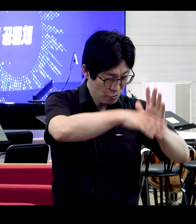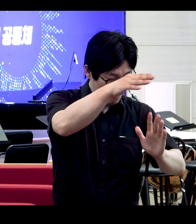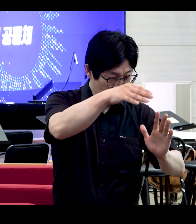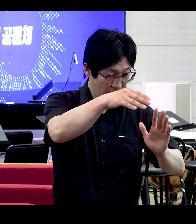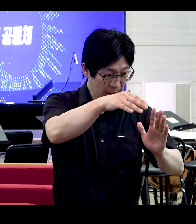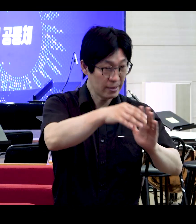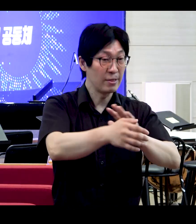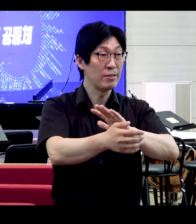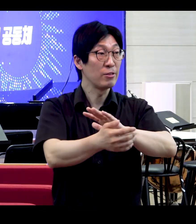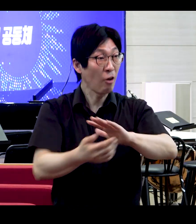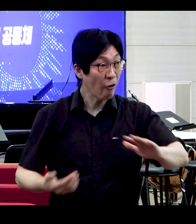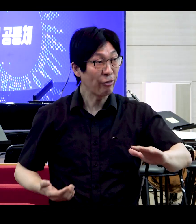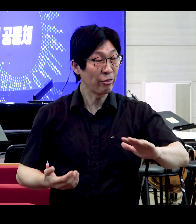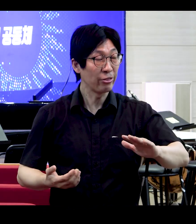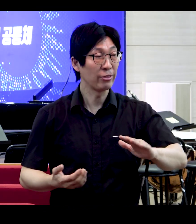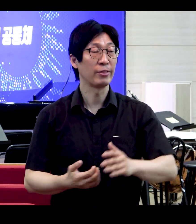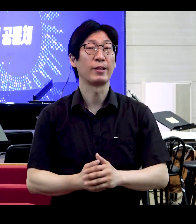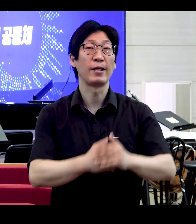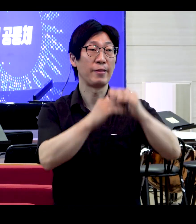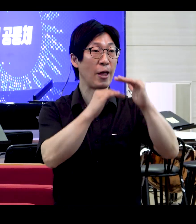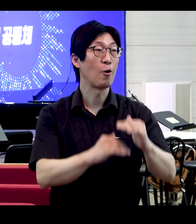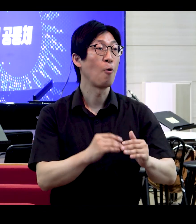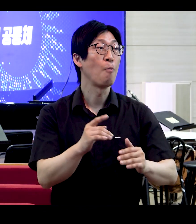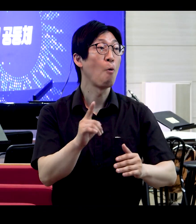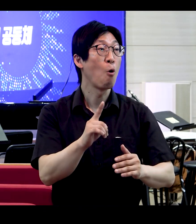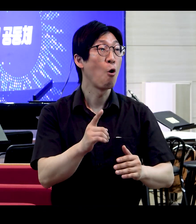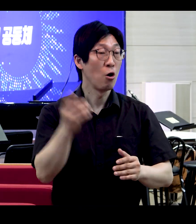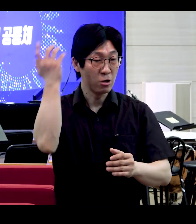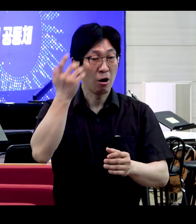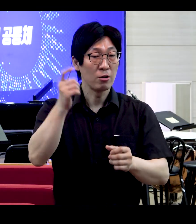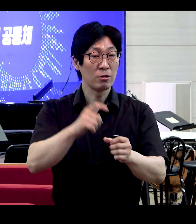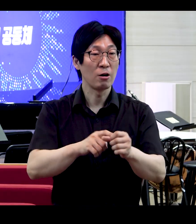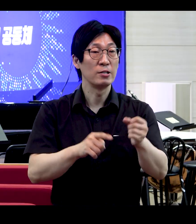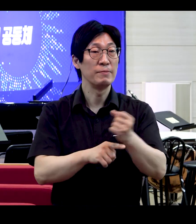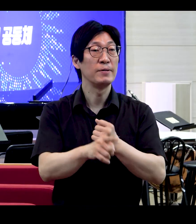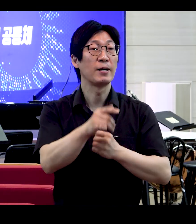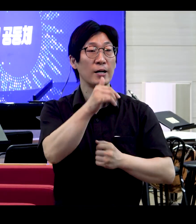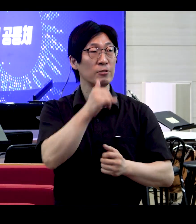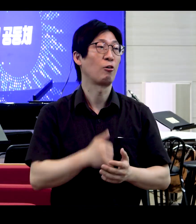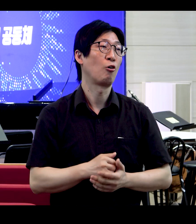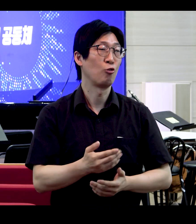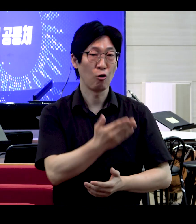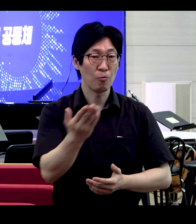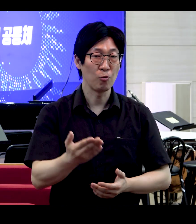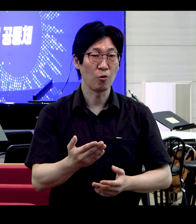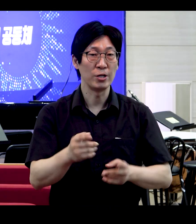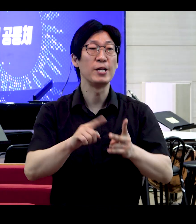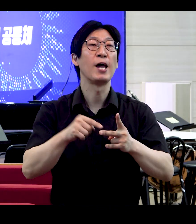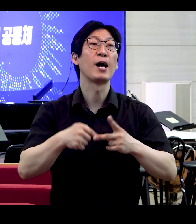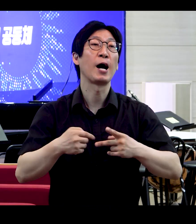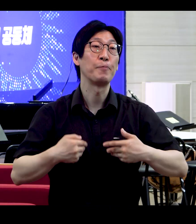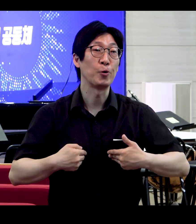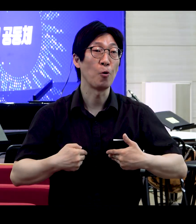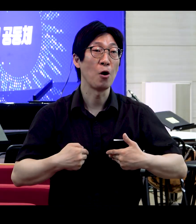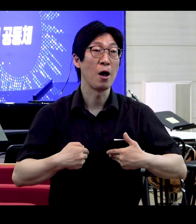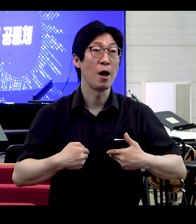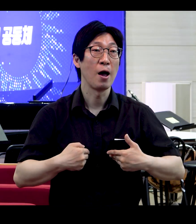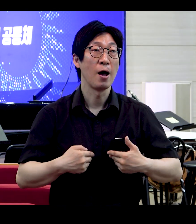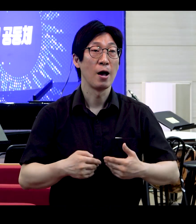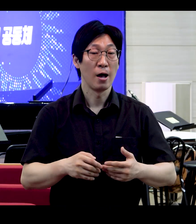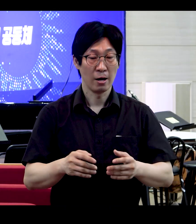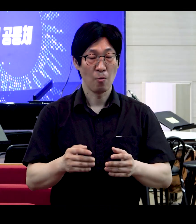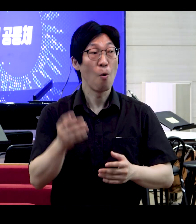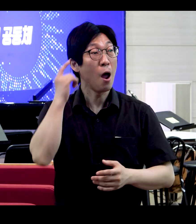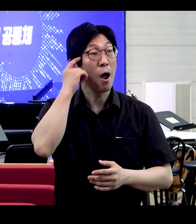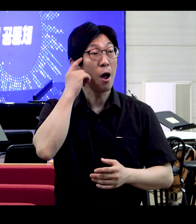심판을 앞두고 있었던 그 이야기는요, 영적으로 그대로 우리에게 해당되는 이야기인 거예요. 심판을